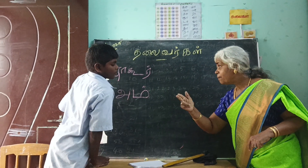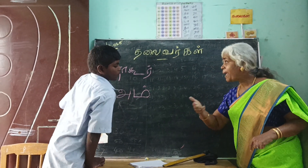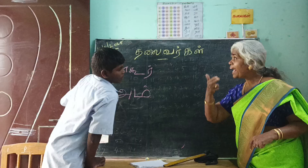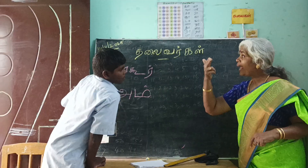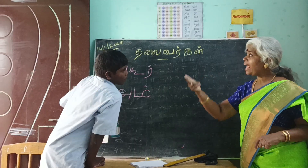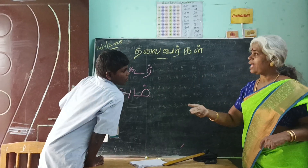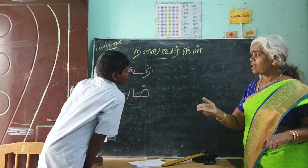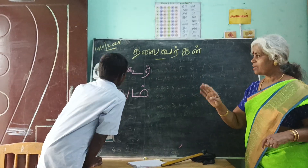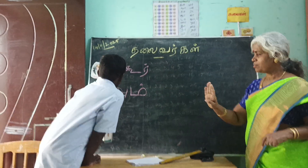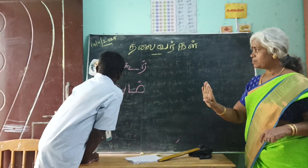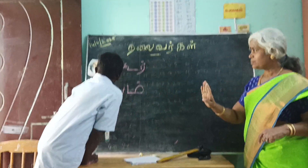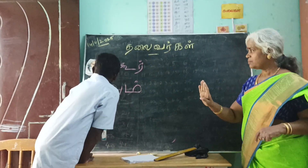தே